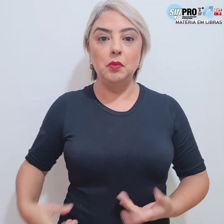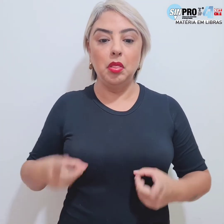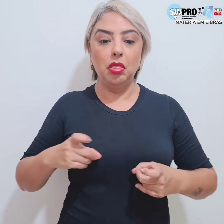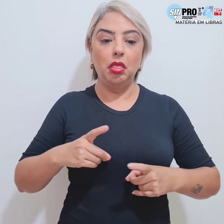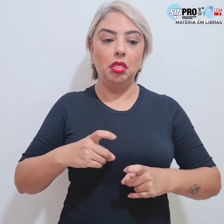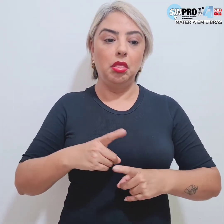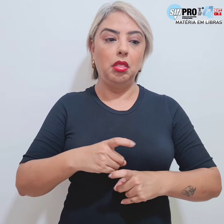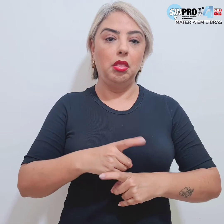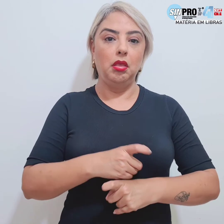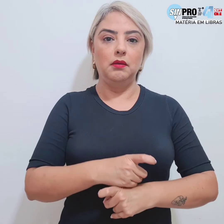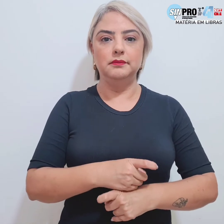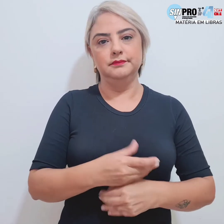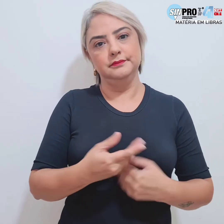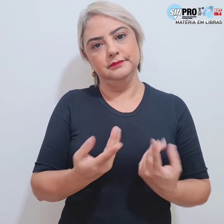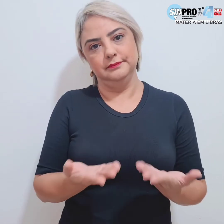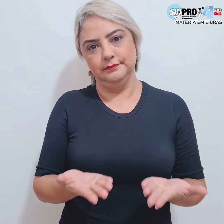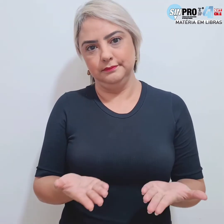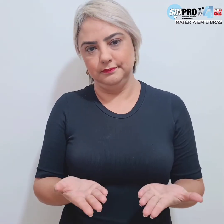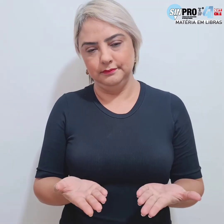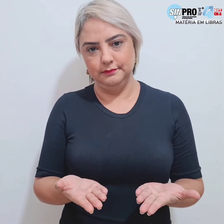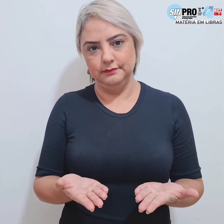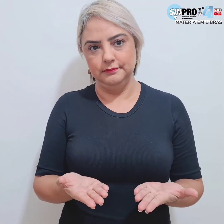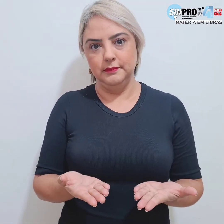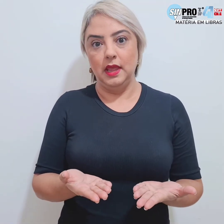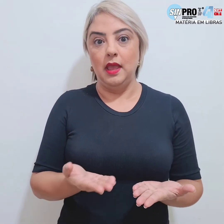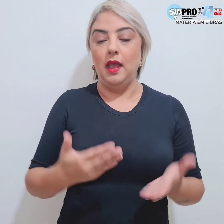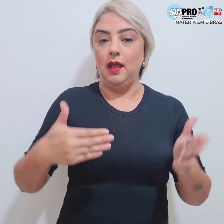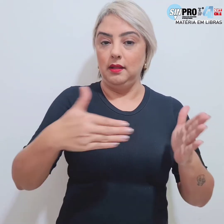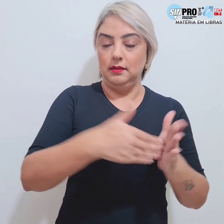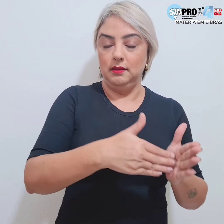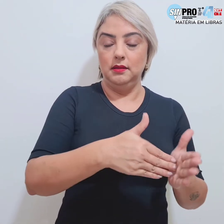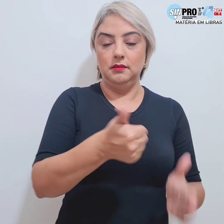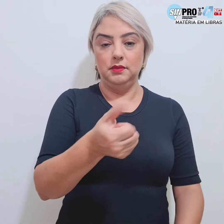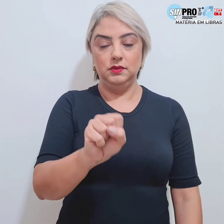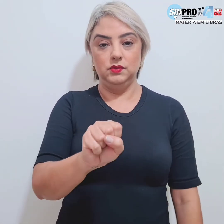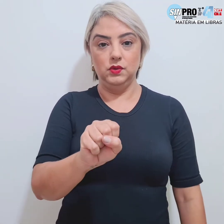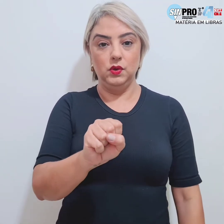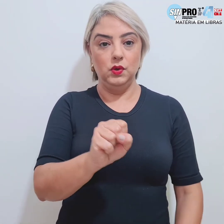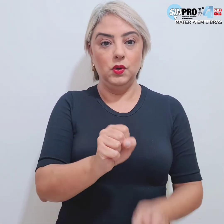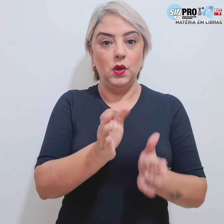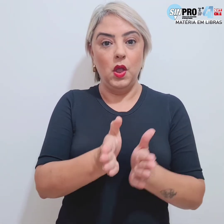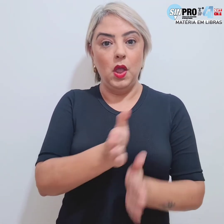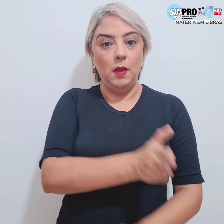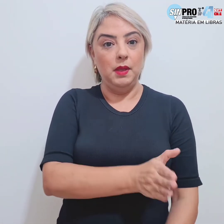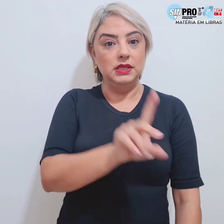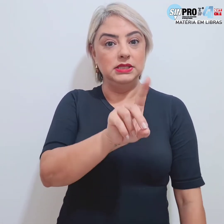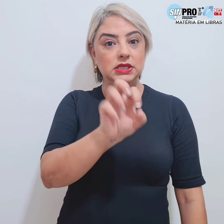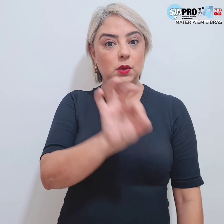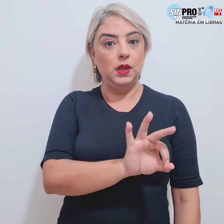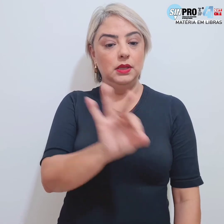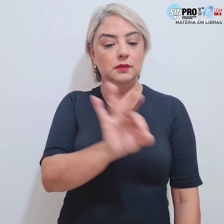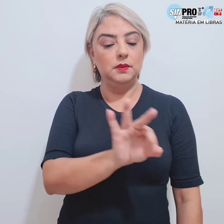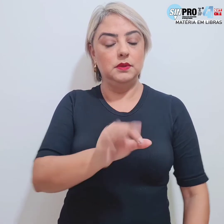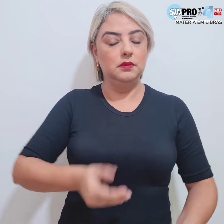a parasitas. Entretanto, até 2018, metade dos